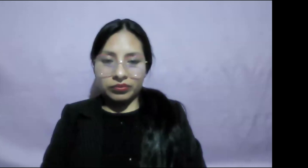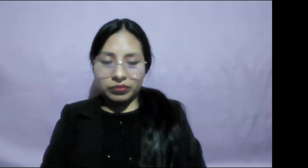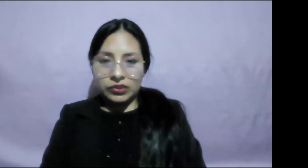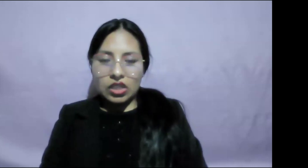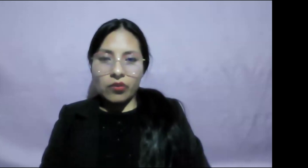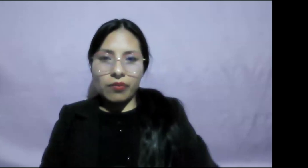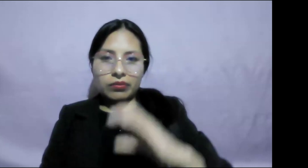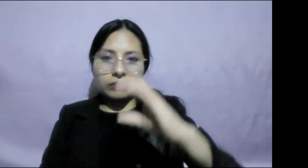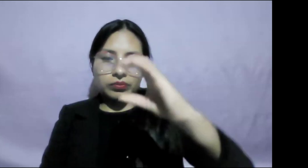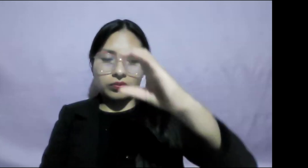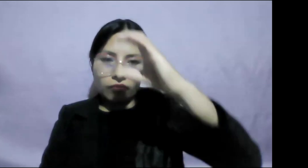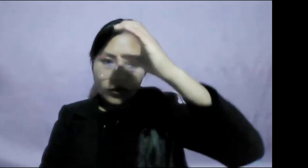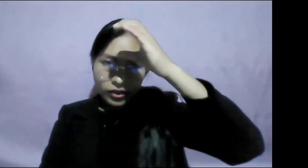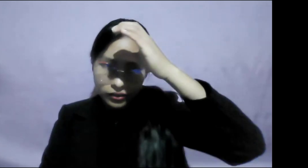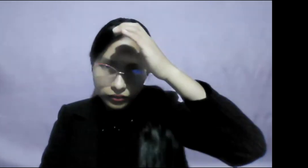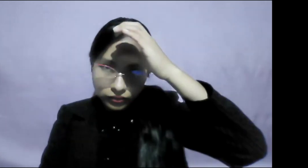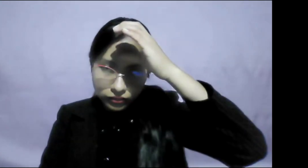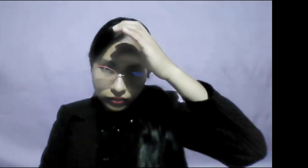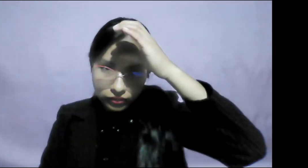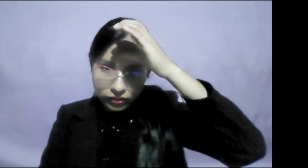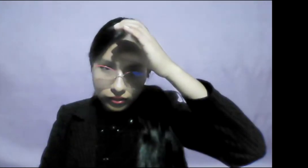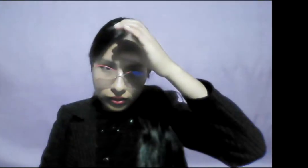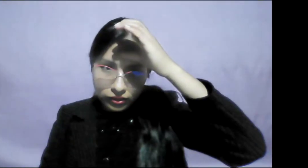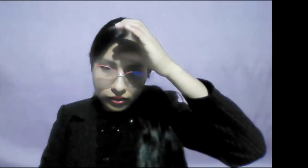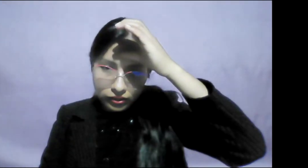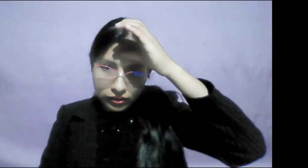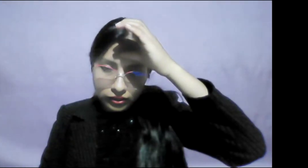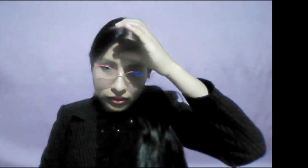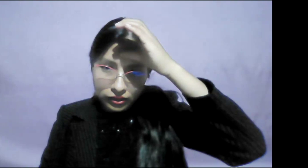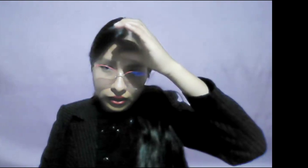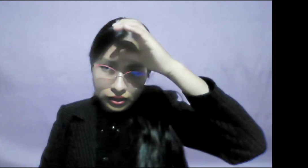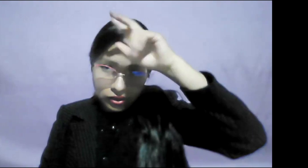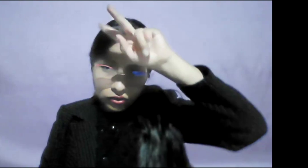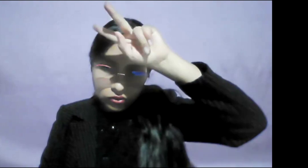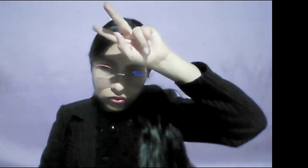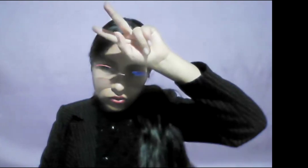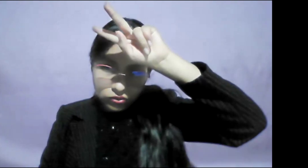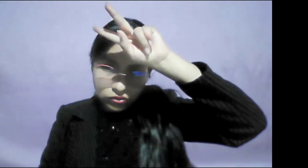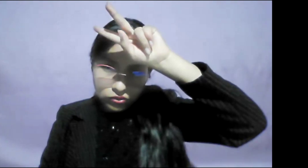está Cuzco a la altura de la